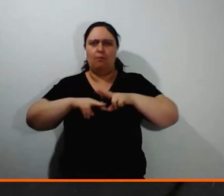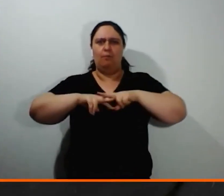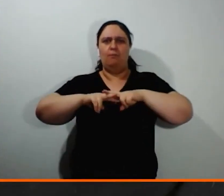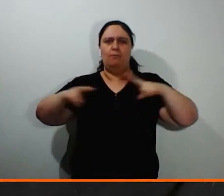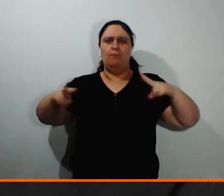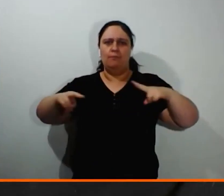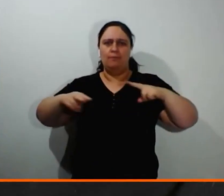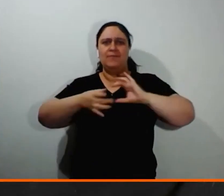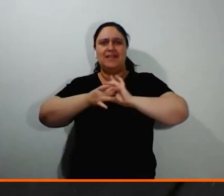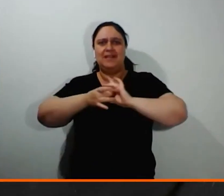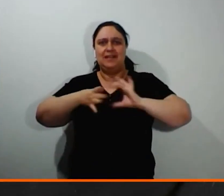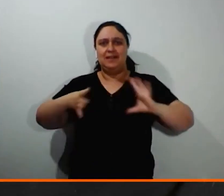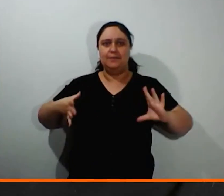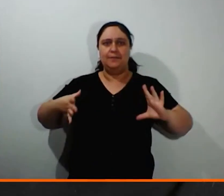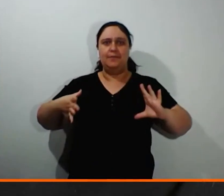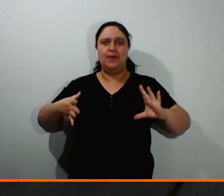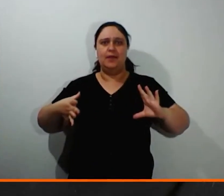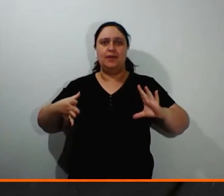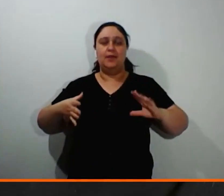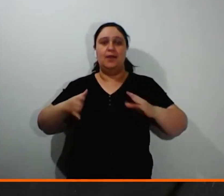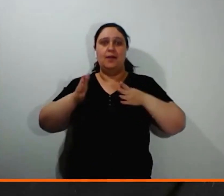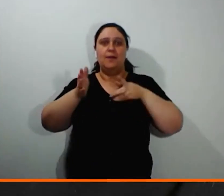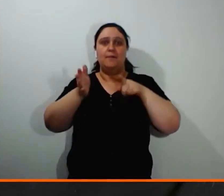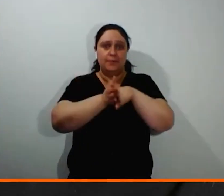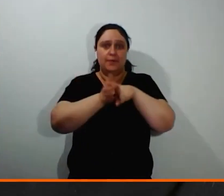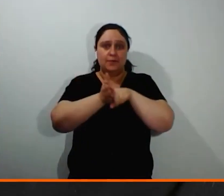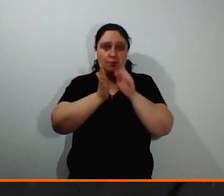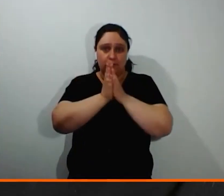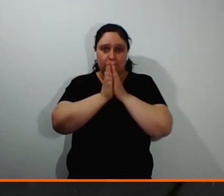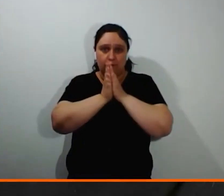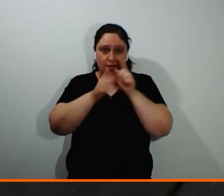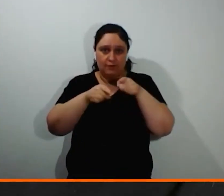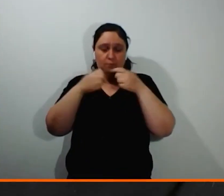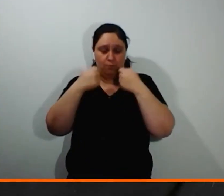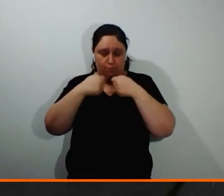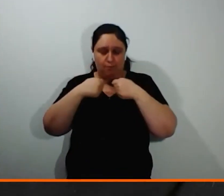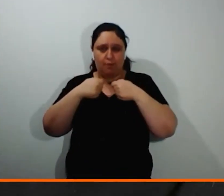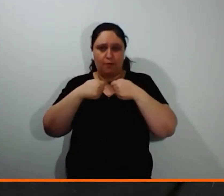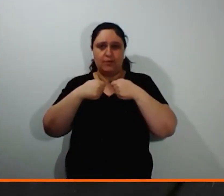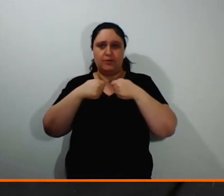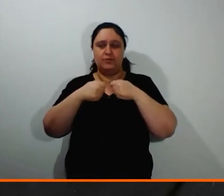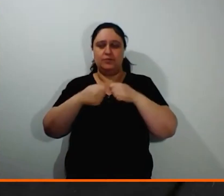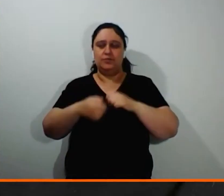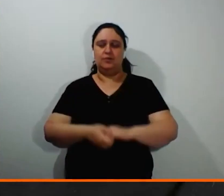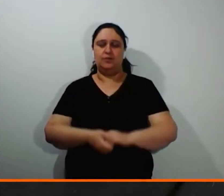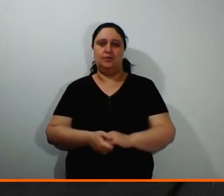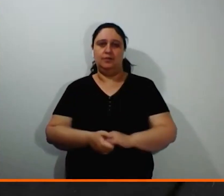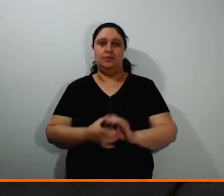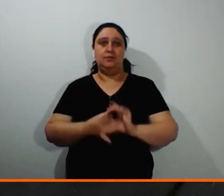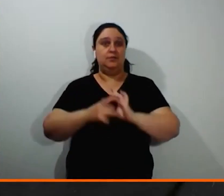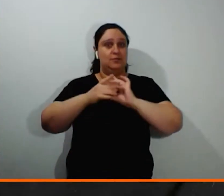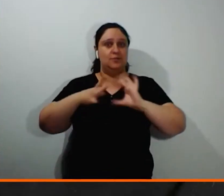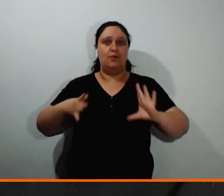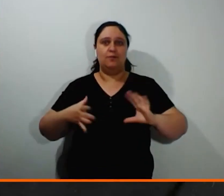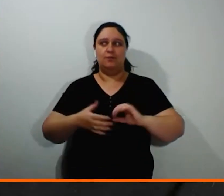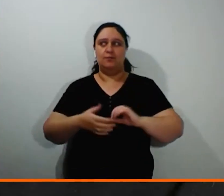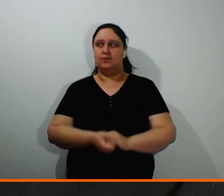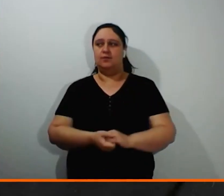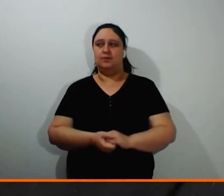Isso, posso orar por você? Solta esse leão aí. Aí o leão faz o